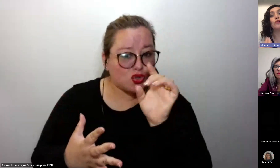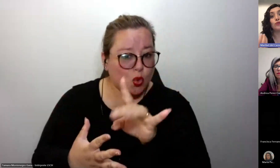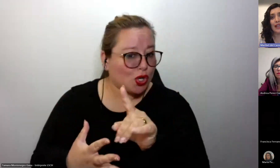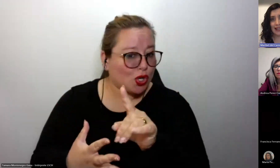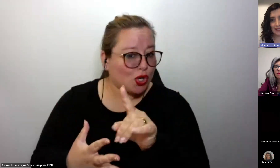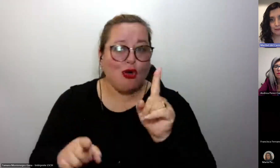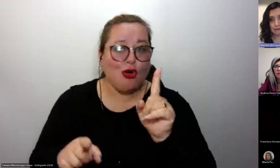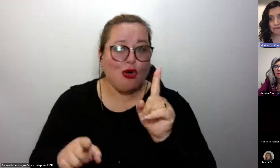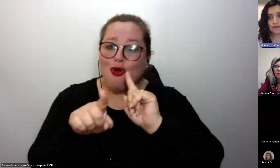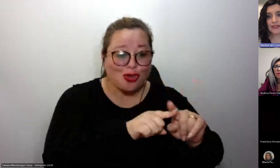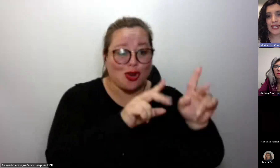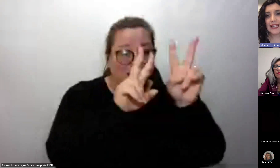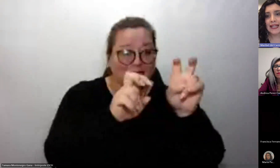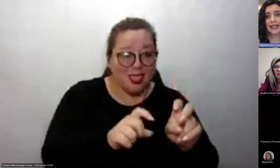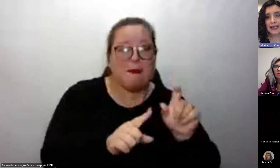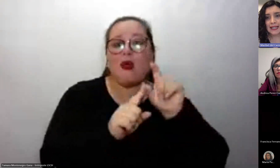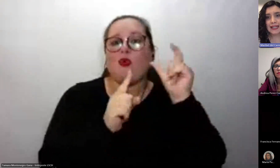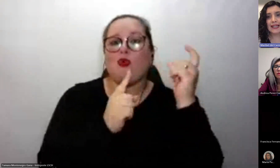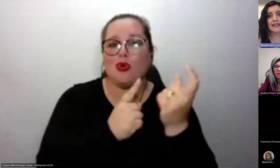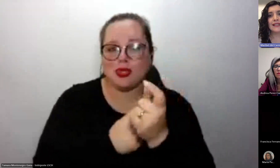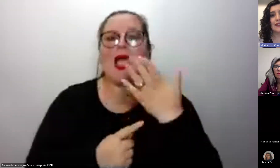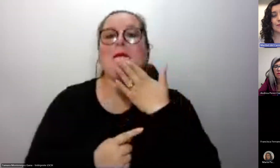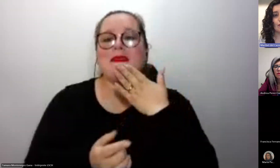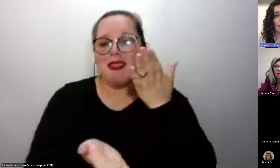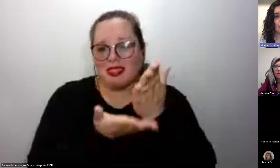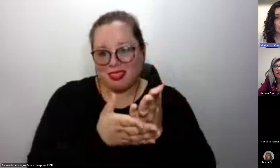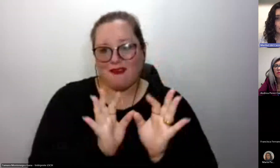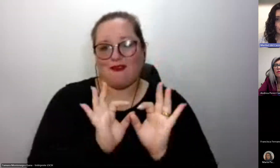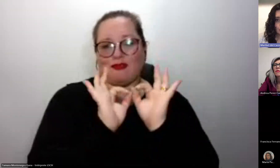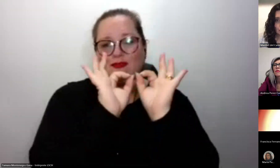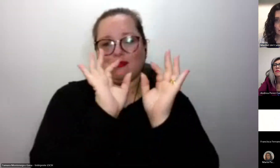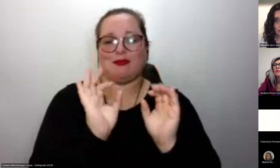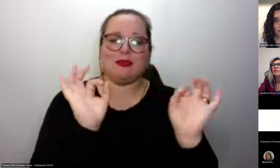son culturales. La siguiente, por